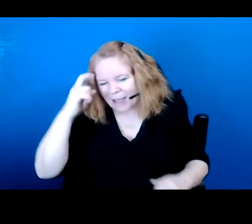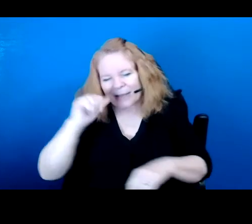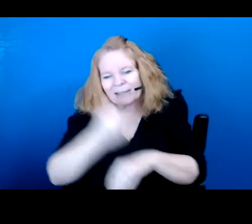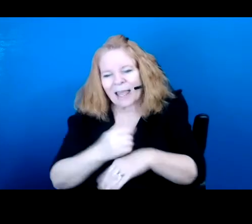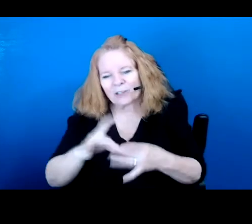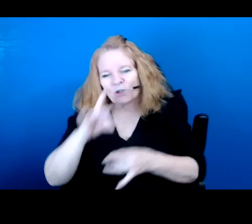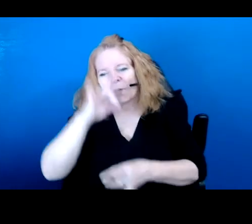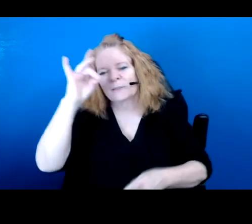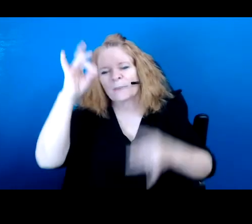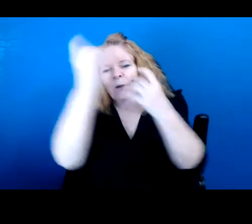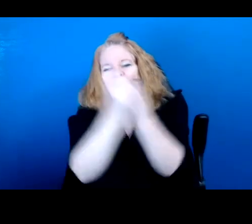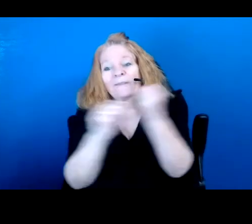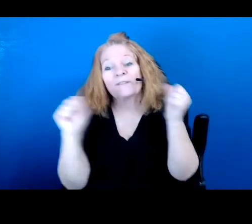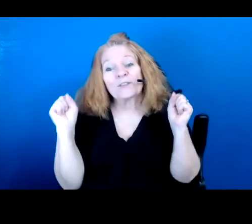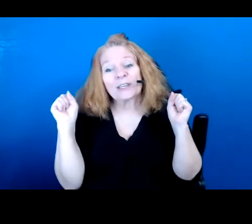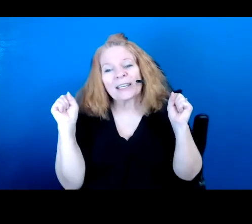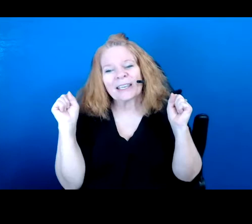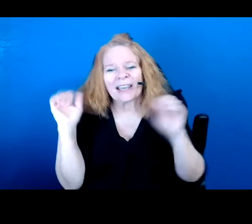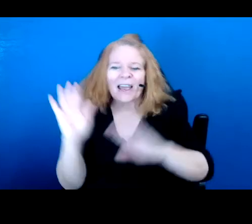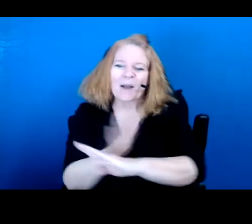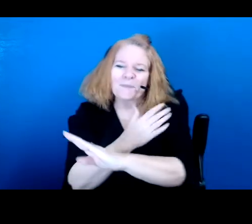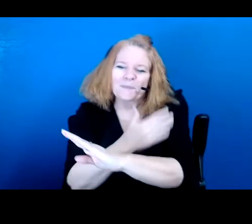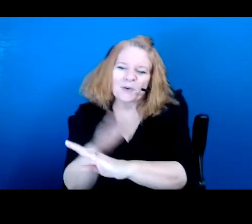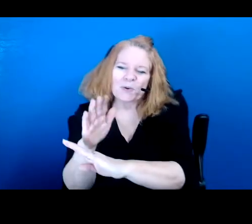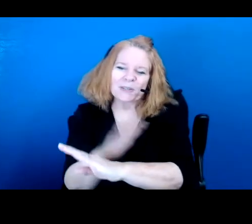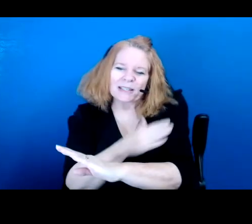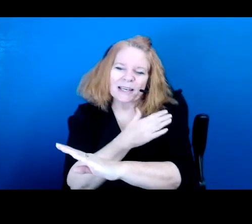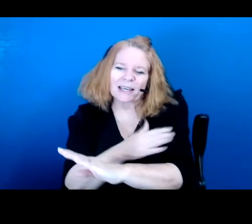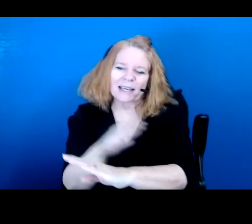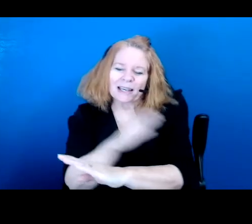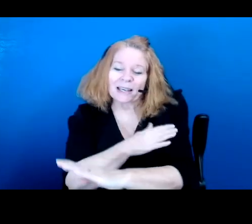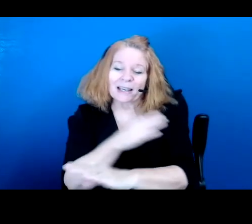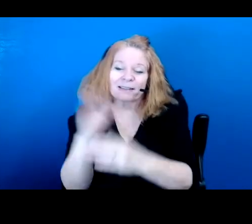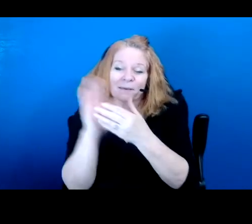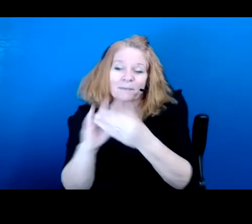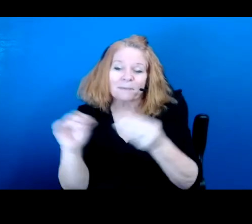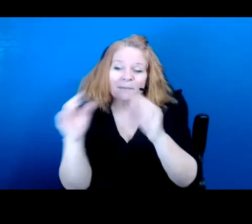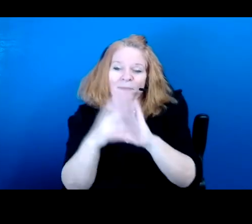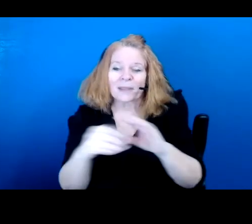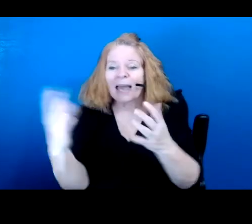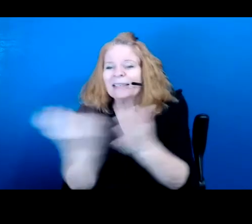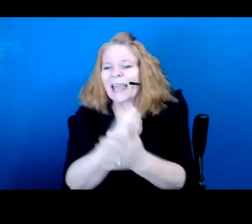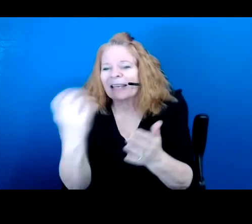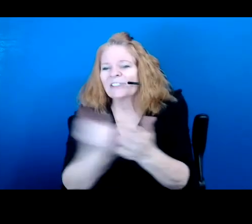mente y liberar tus espíritus música